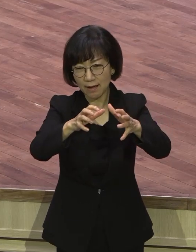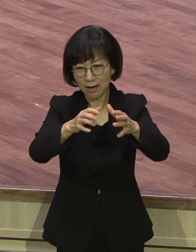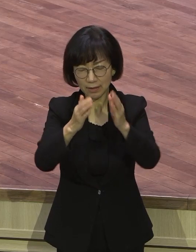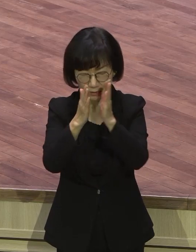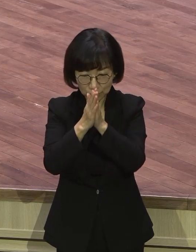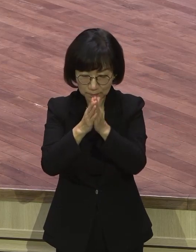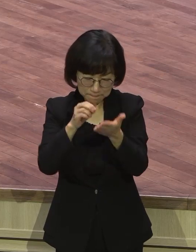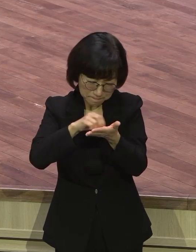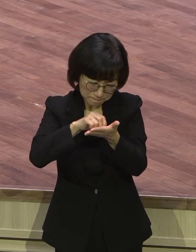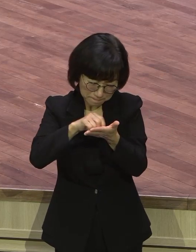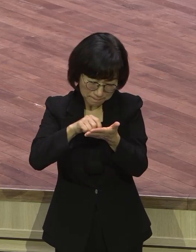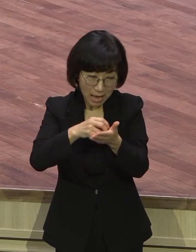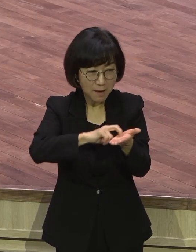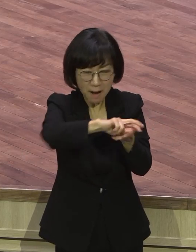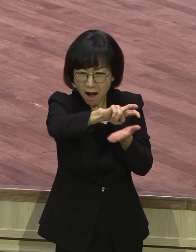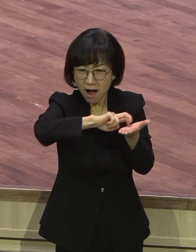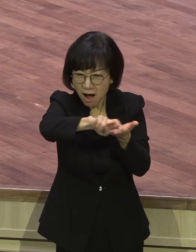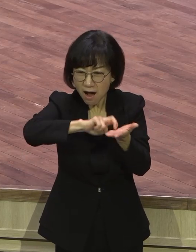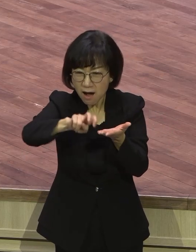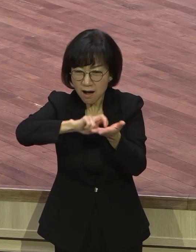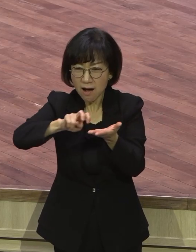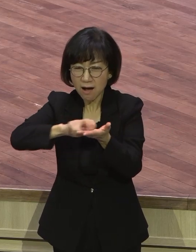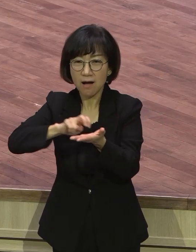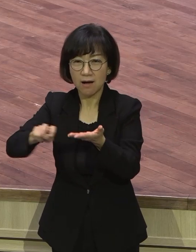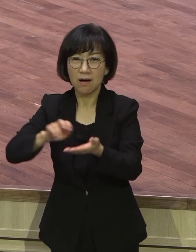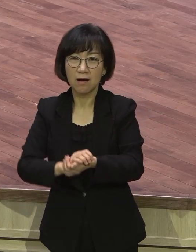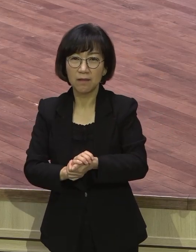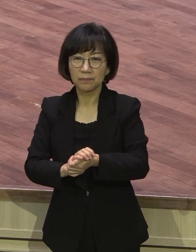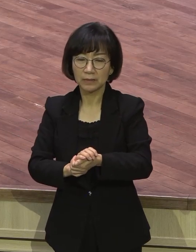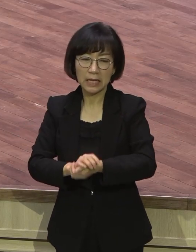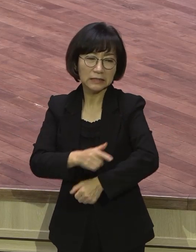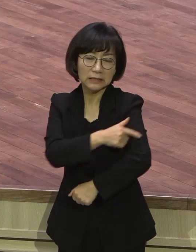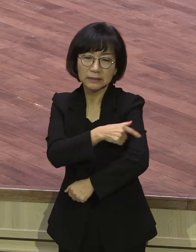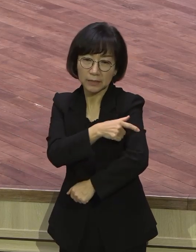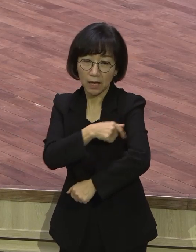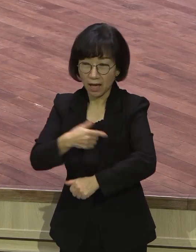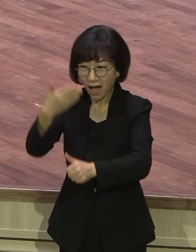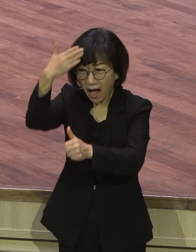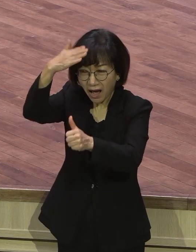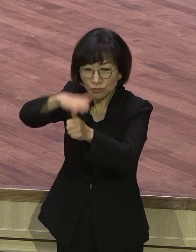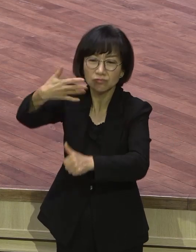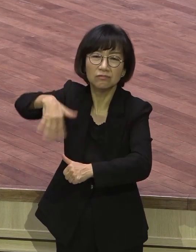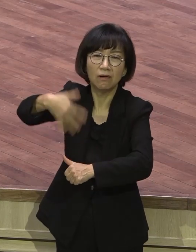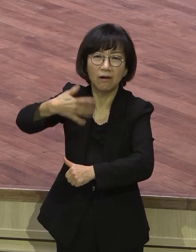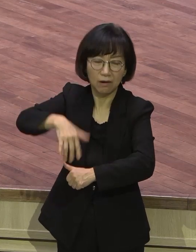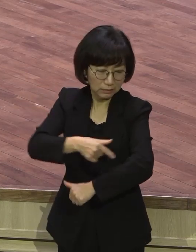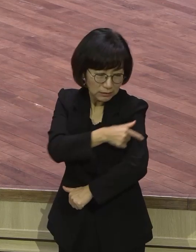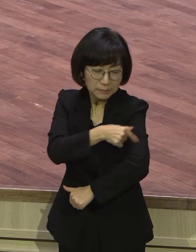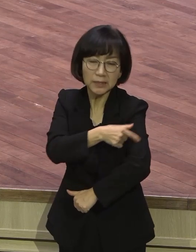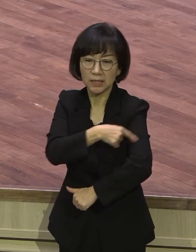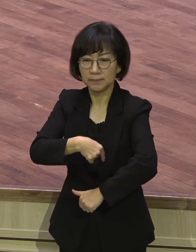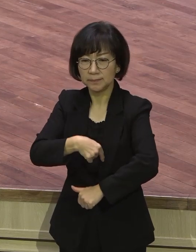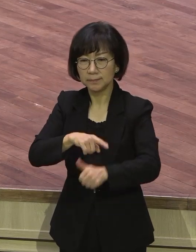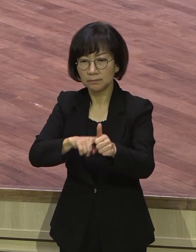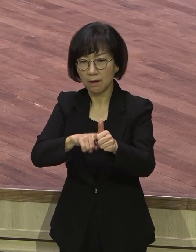맡았는데 이게 올해라 성교국 전체 영향을 집사 서류집사 안수집사도 안해보니까 서류집사 하나가